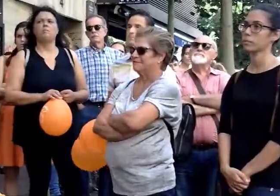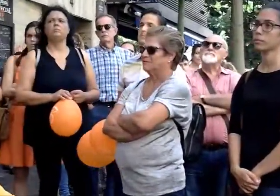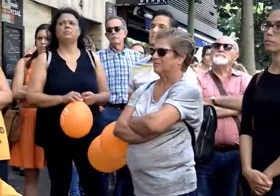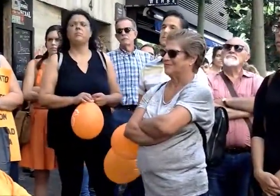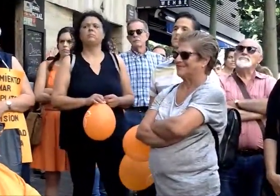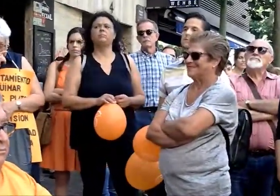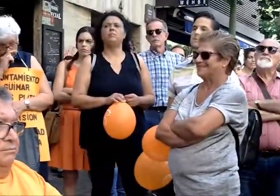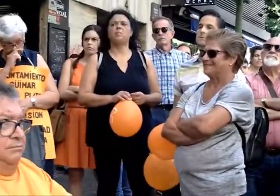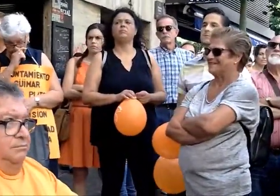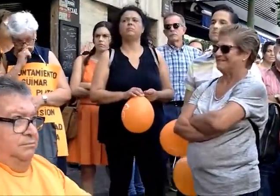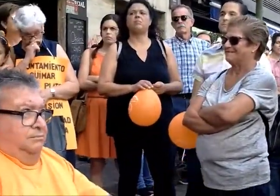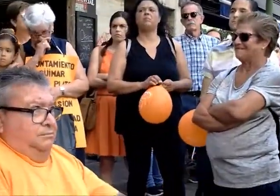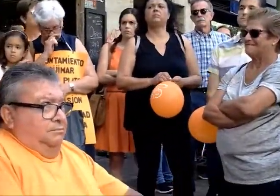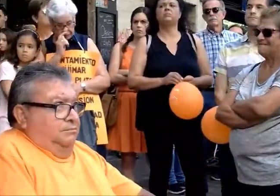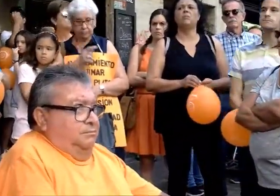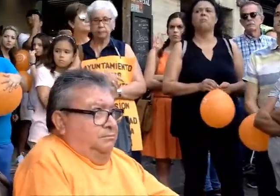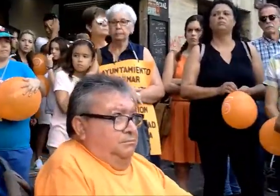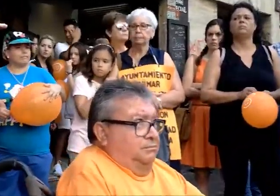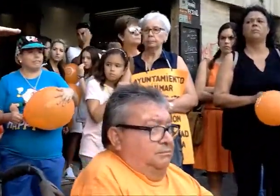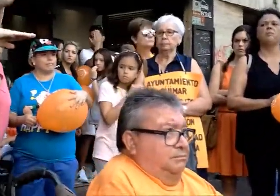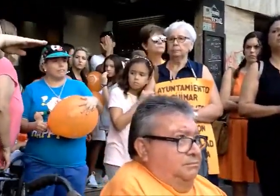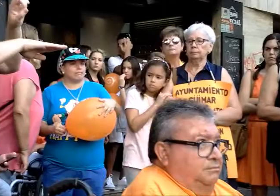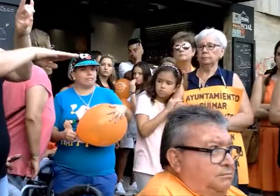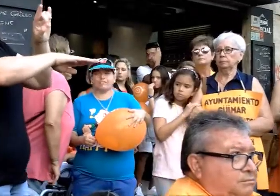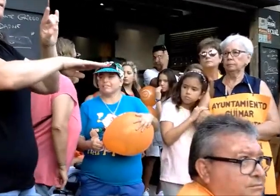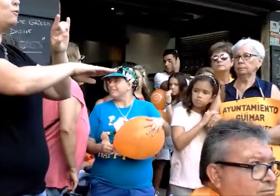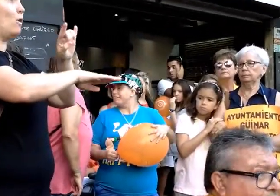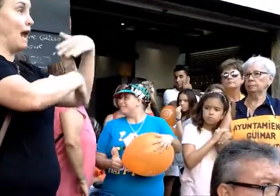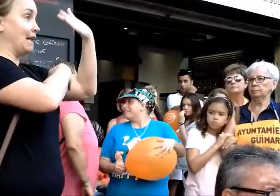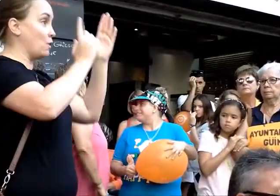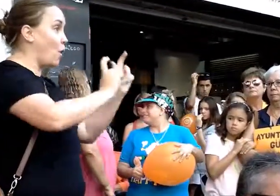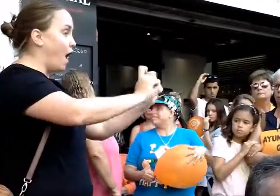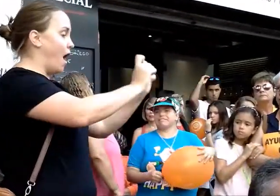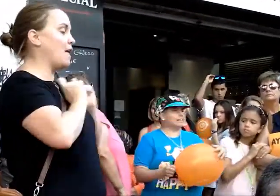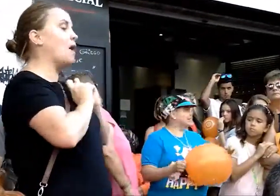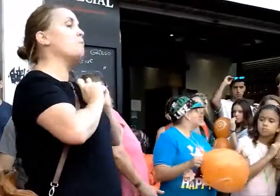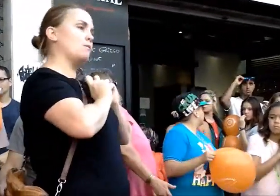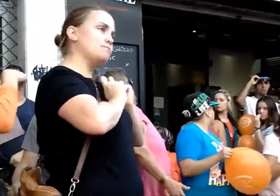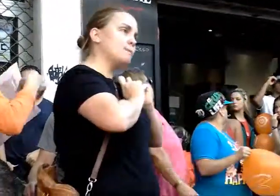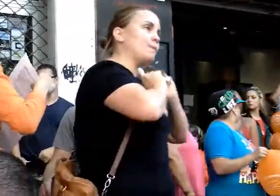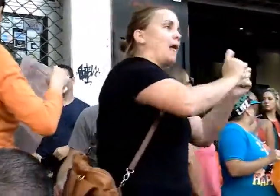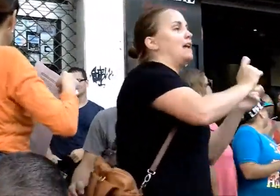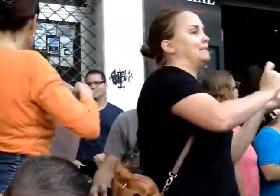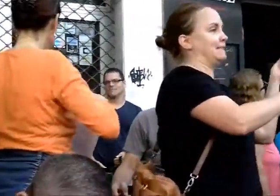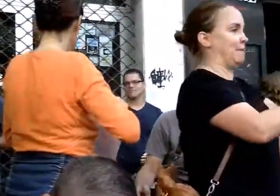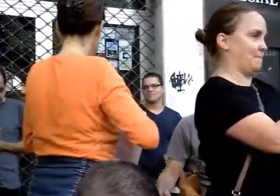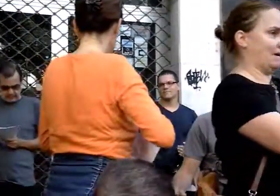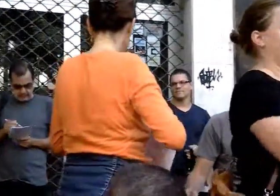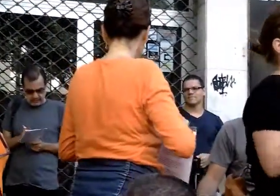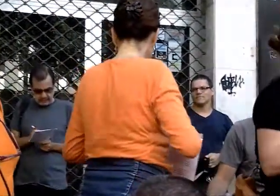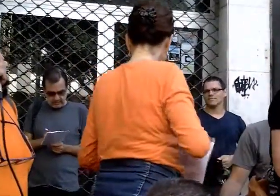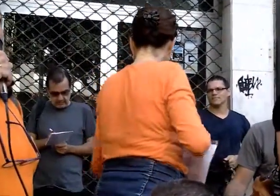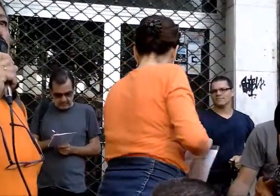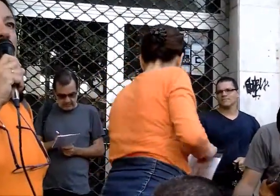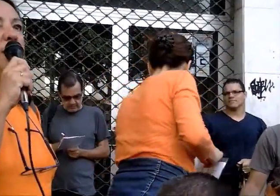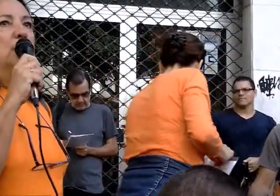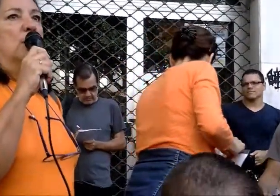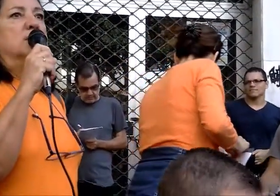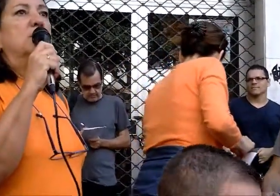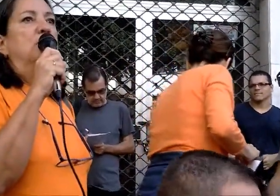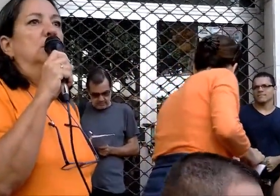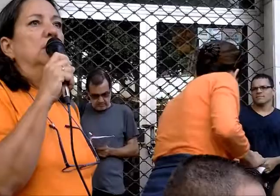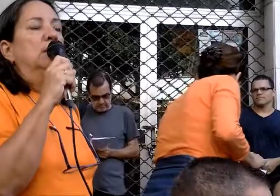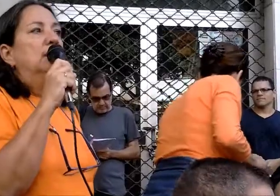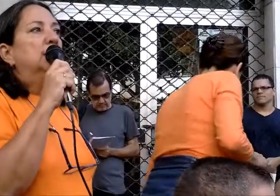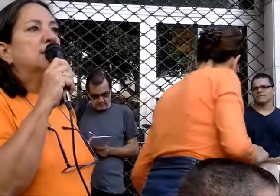devolver al Gobierno de Canarias una muestra de la atención con la que nos atienden. Desatendidos en